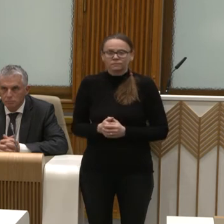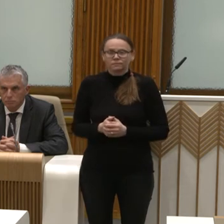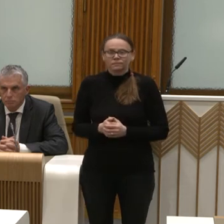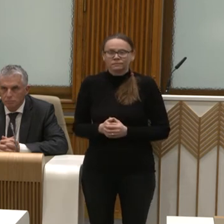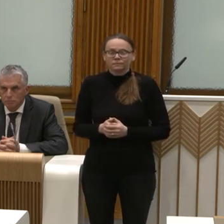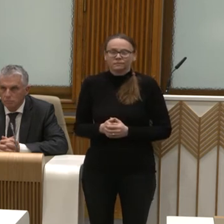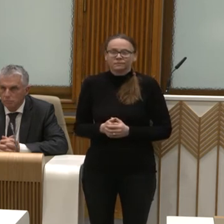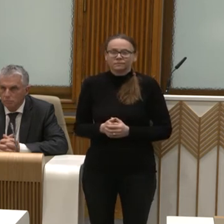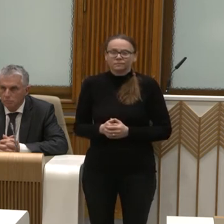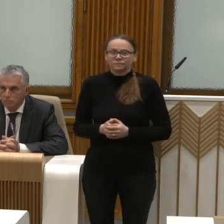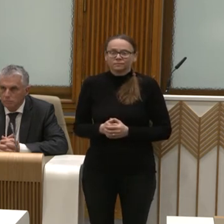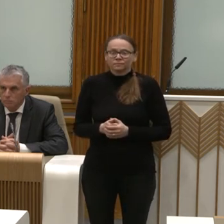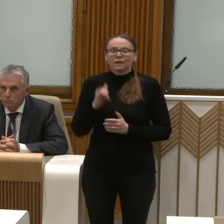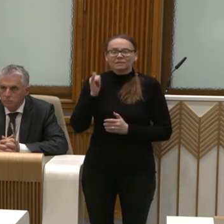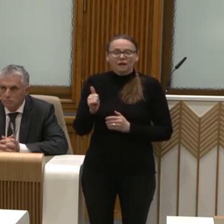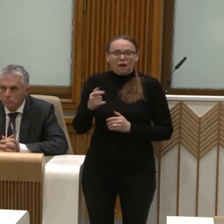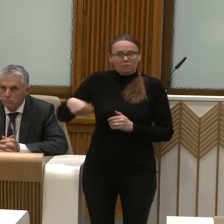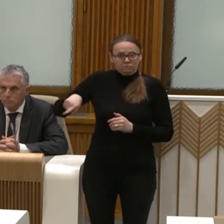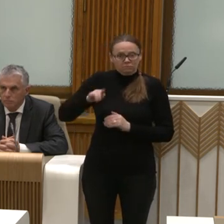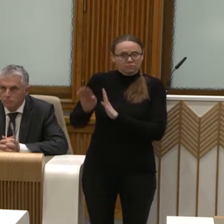da smo ugotovili,